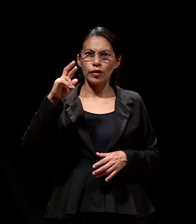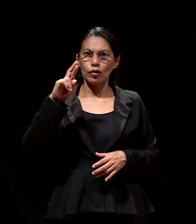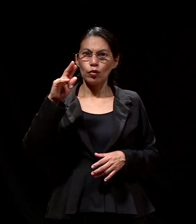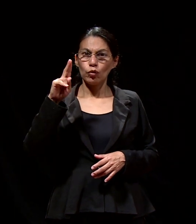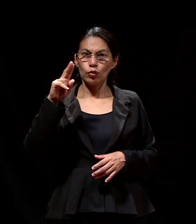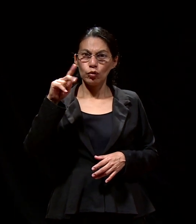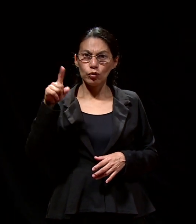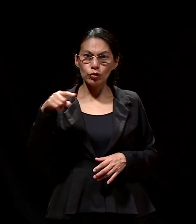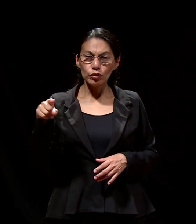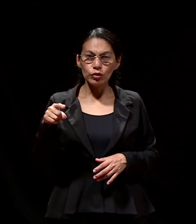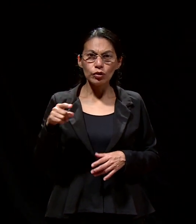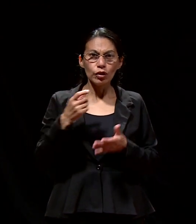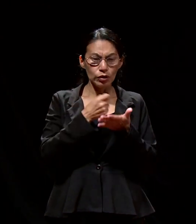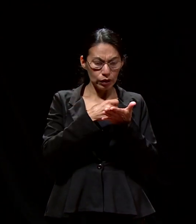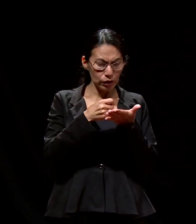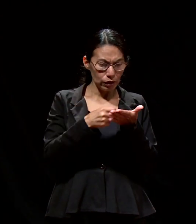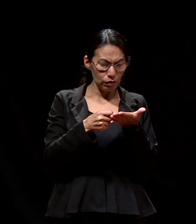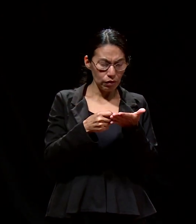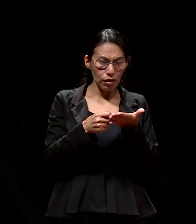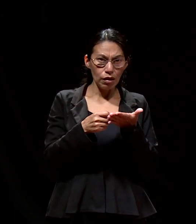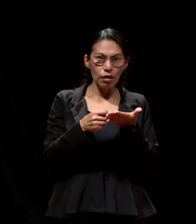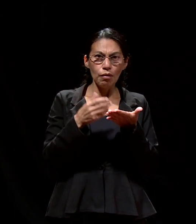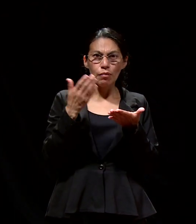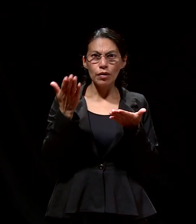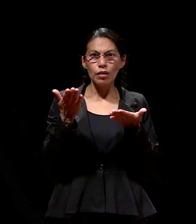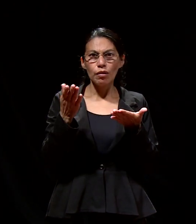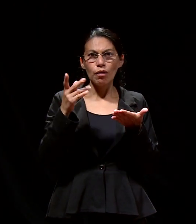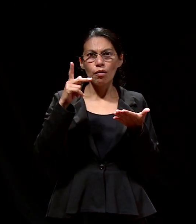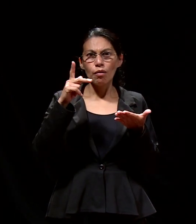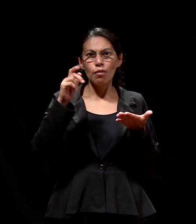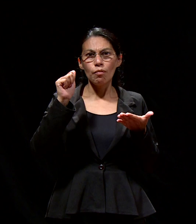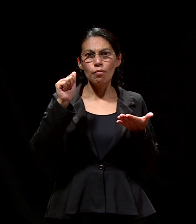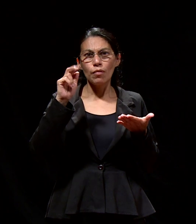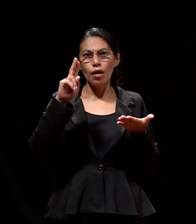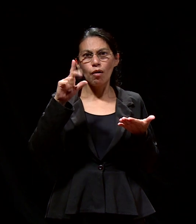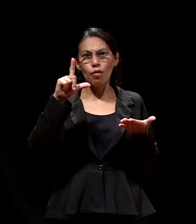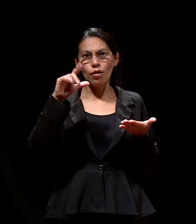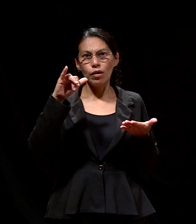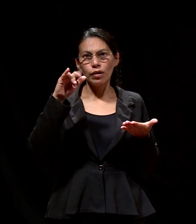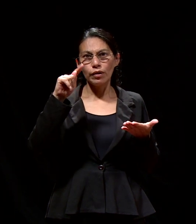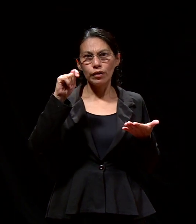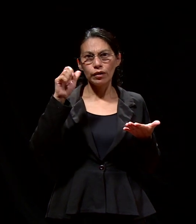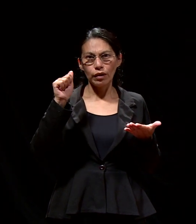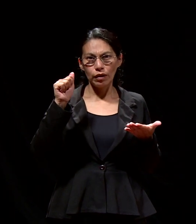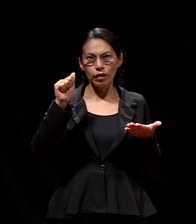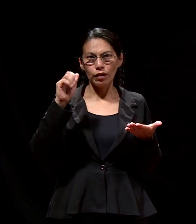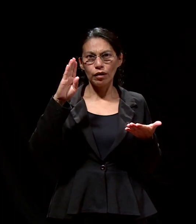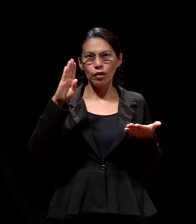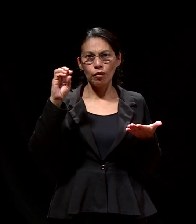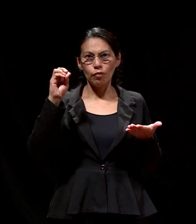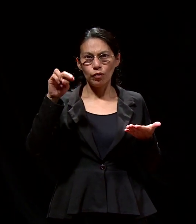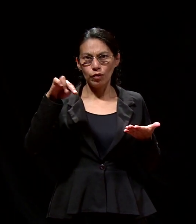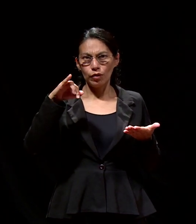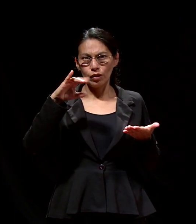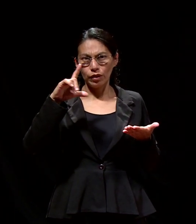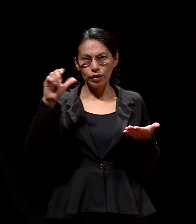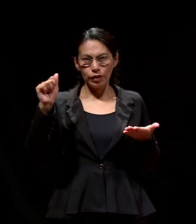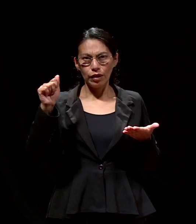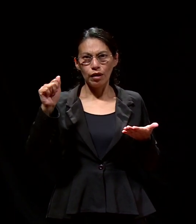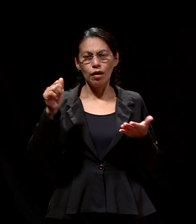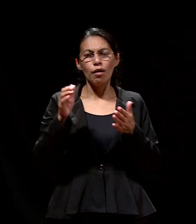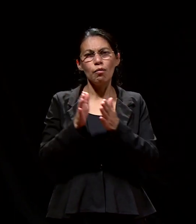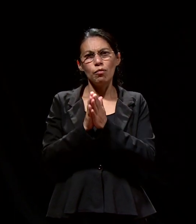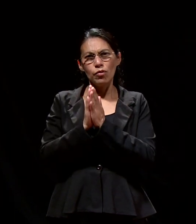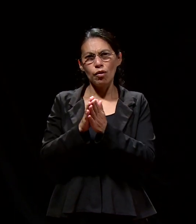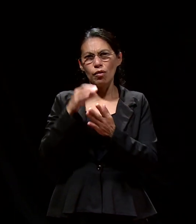la Ciudad de México para pedirnos por Paulita Bonilla le dice cuando